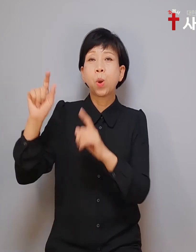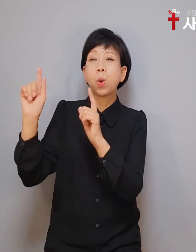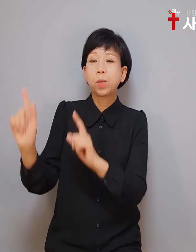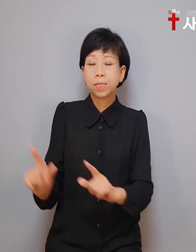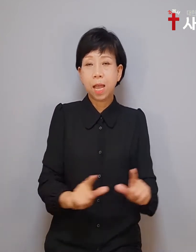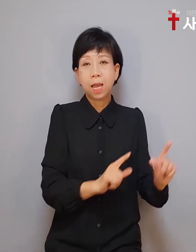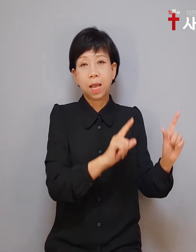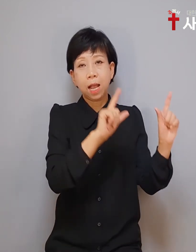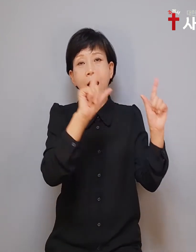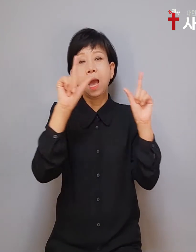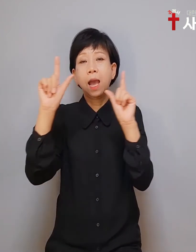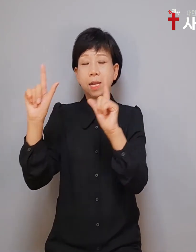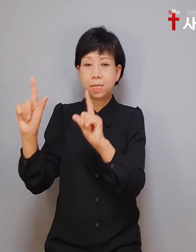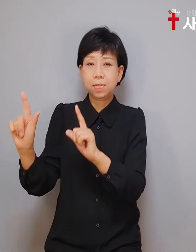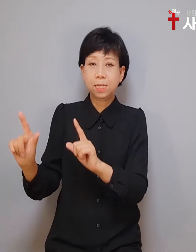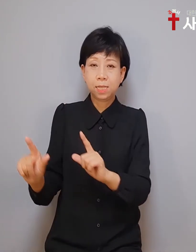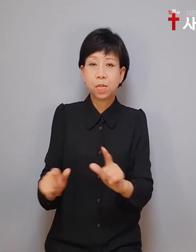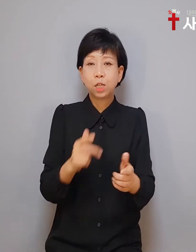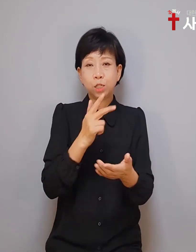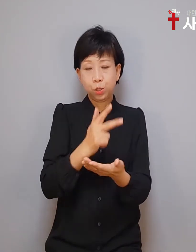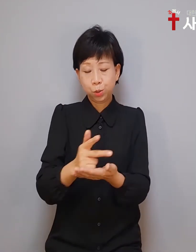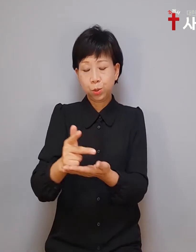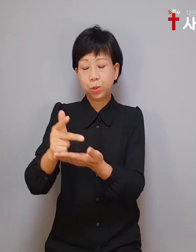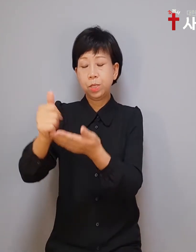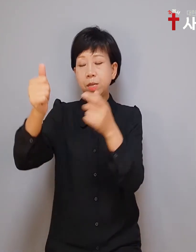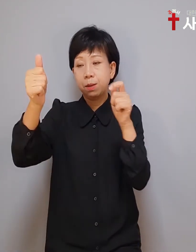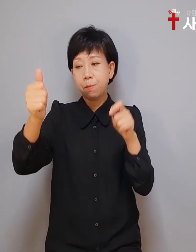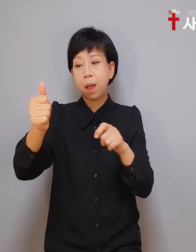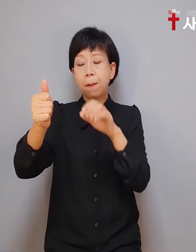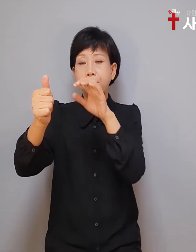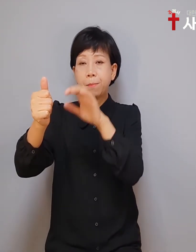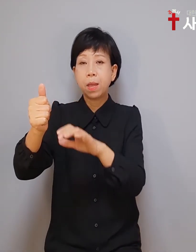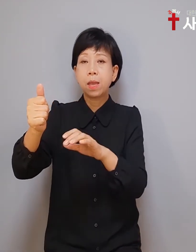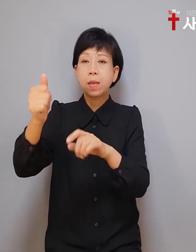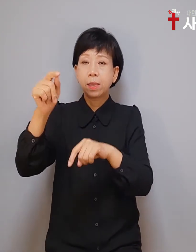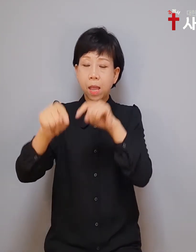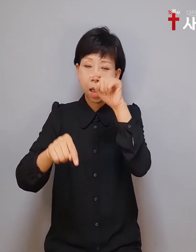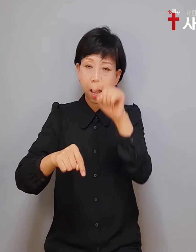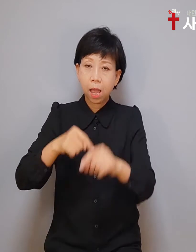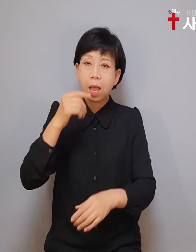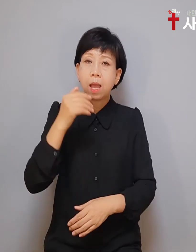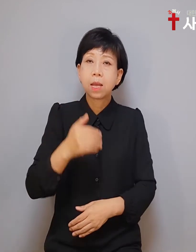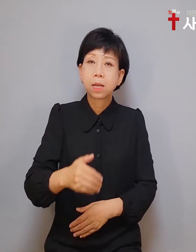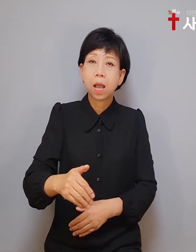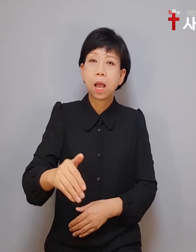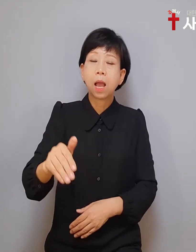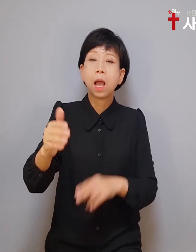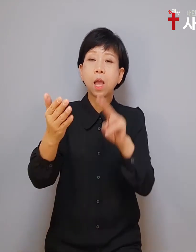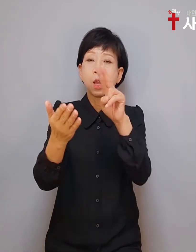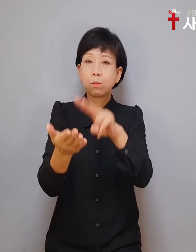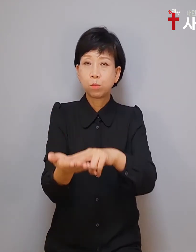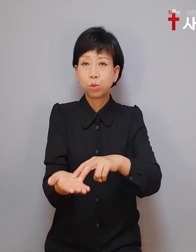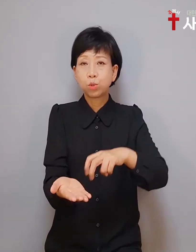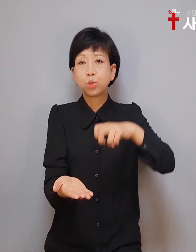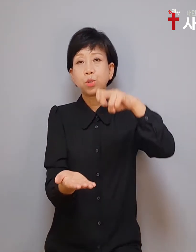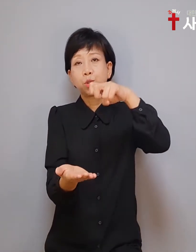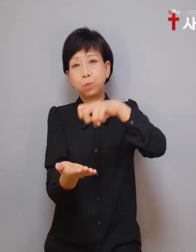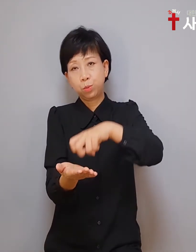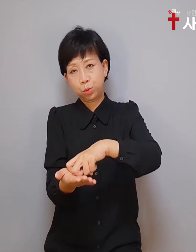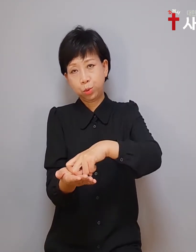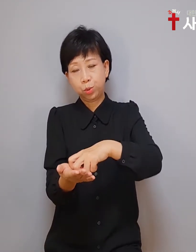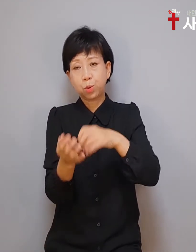기쁨으로 살아가리. 주님 앞에 나아가